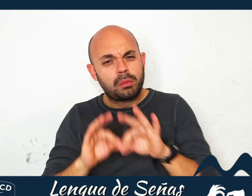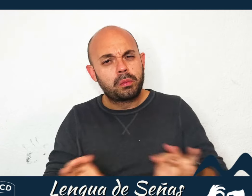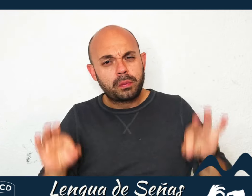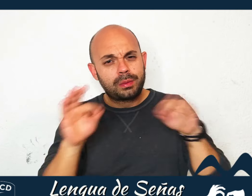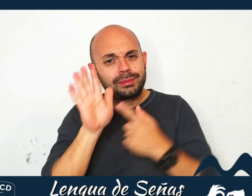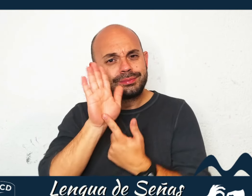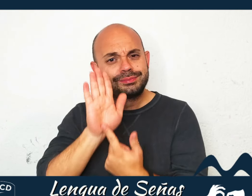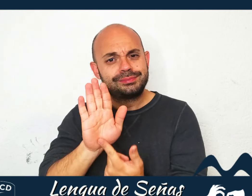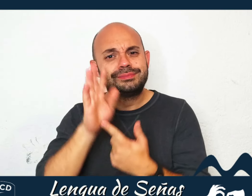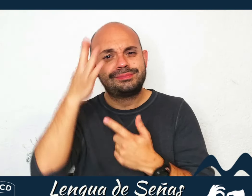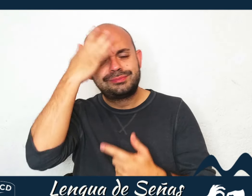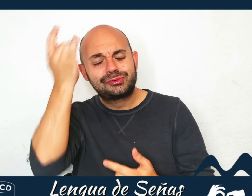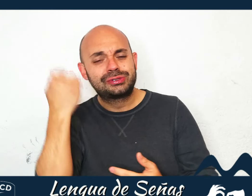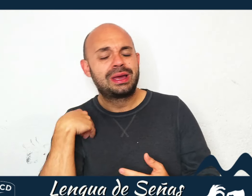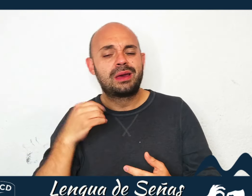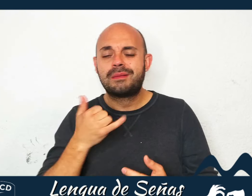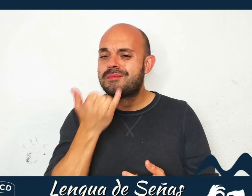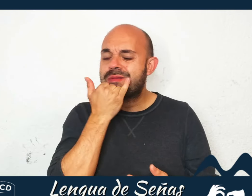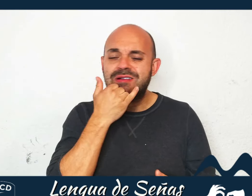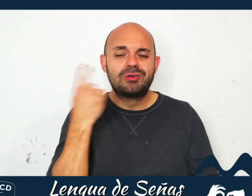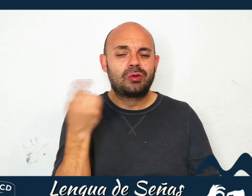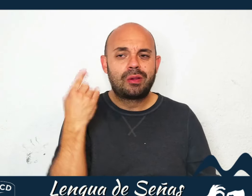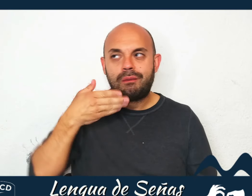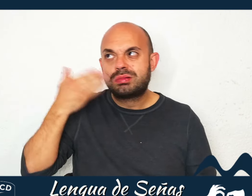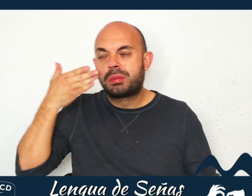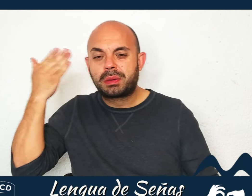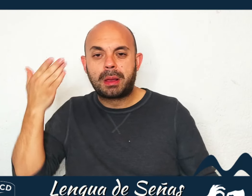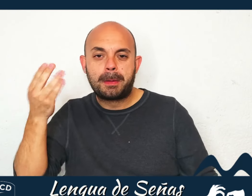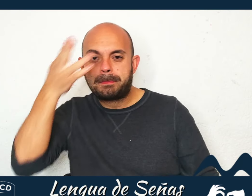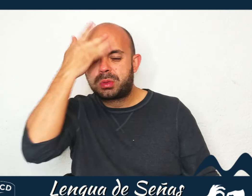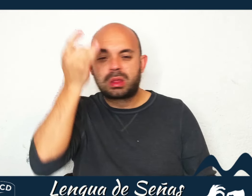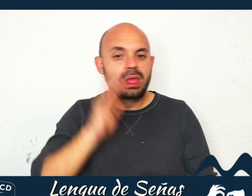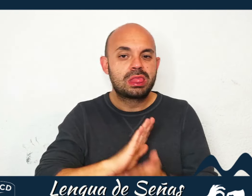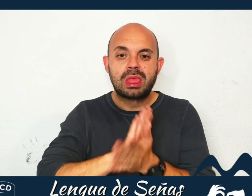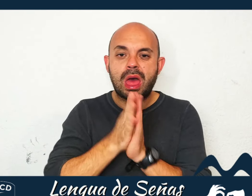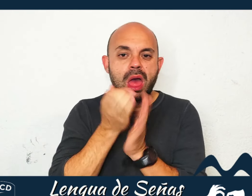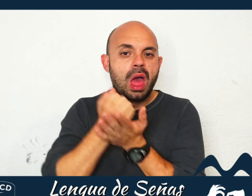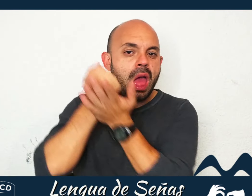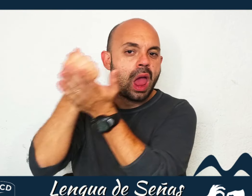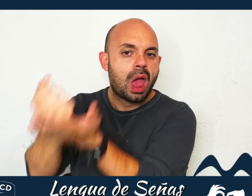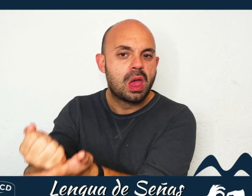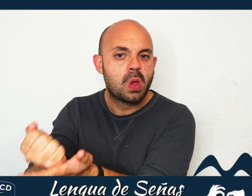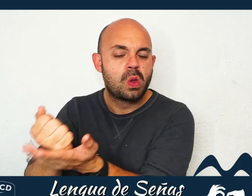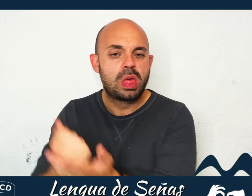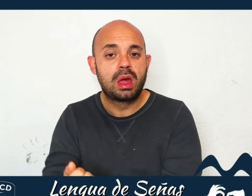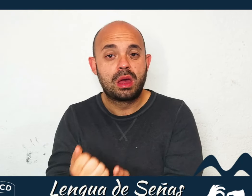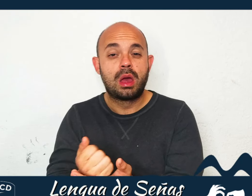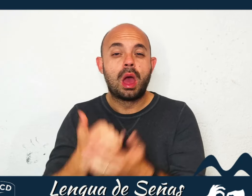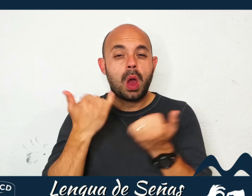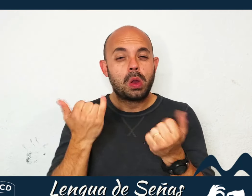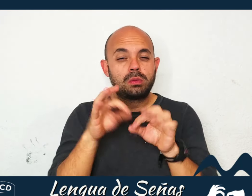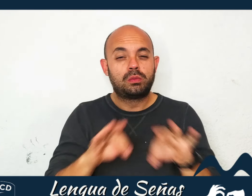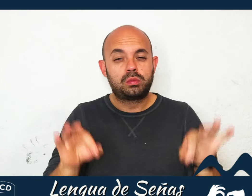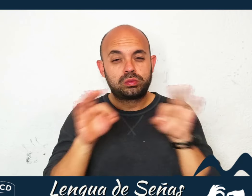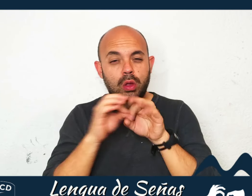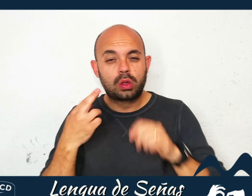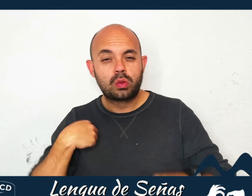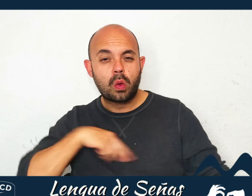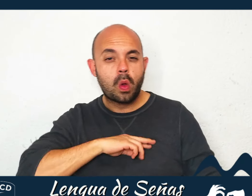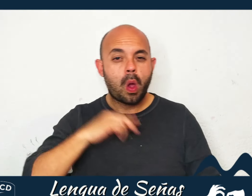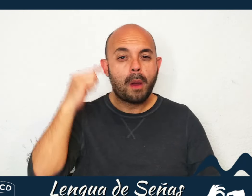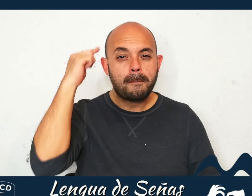que a veces solamente hablar no nos beneficia. Y ahí es donde nosotros tenemos que considerar si nuestras palabras